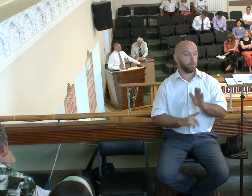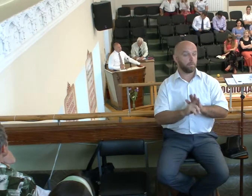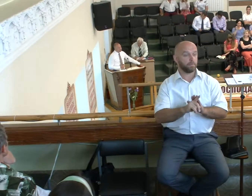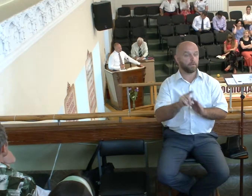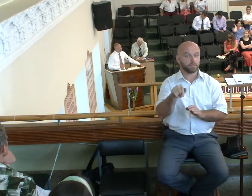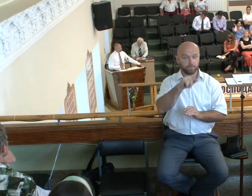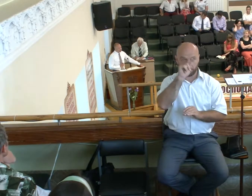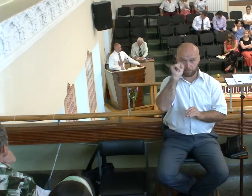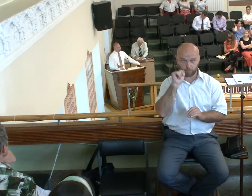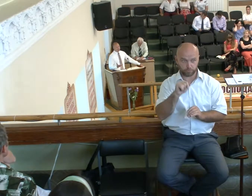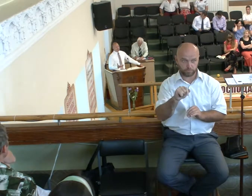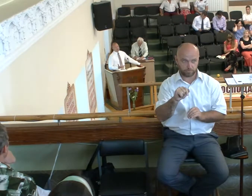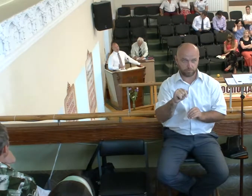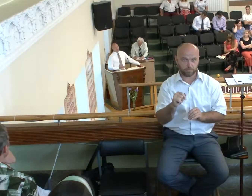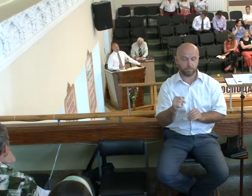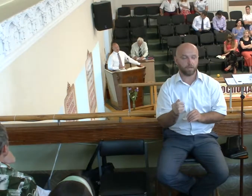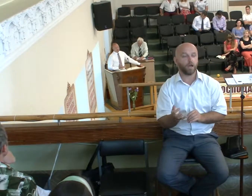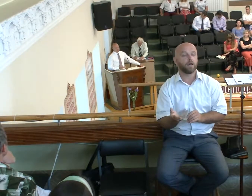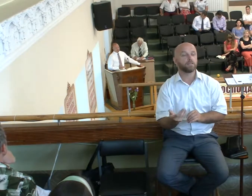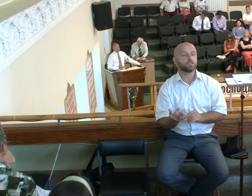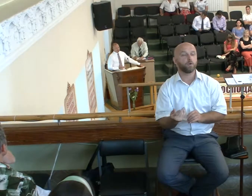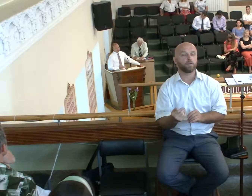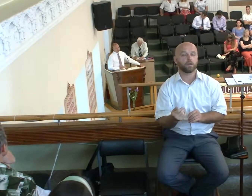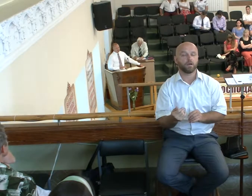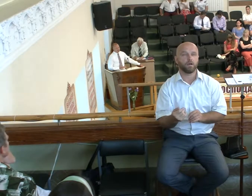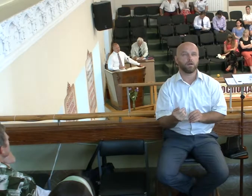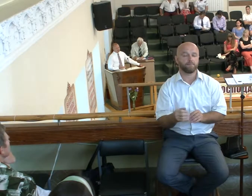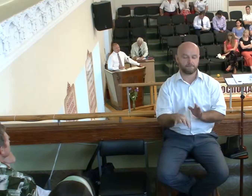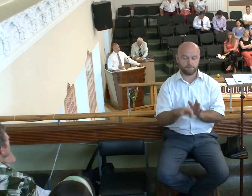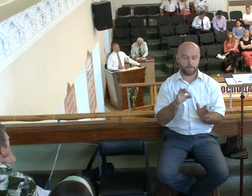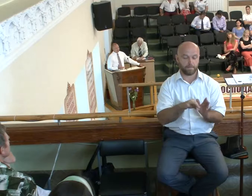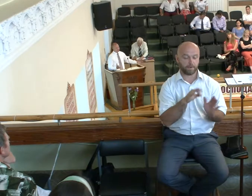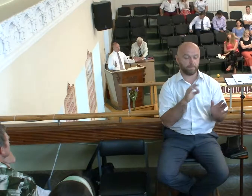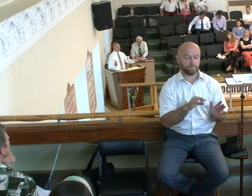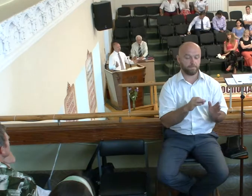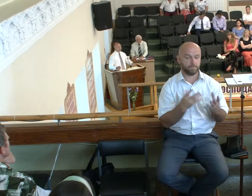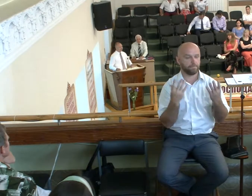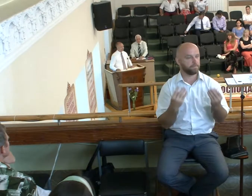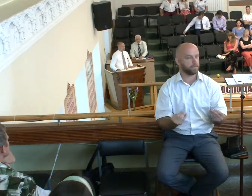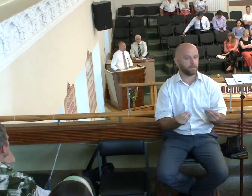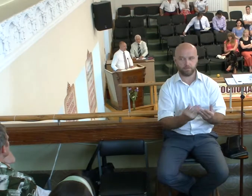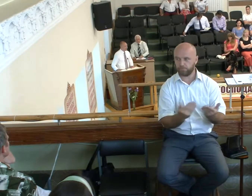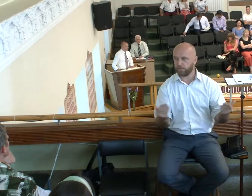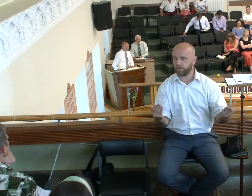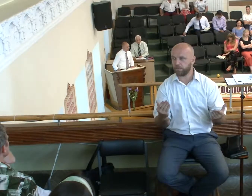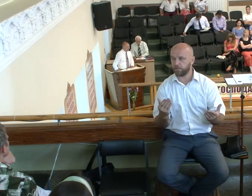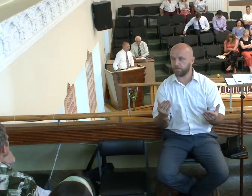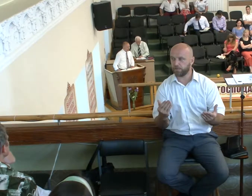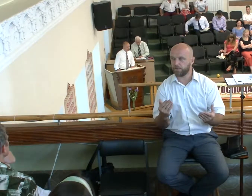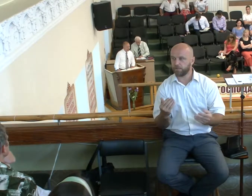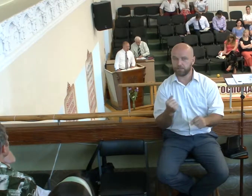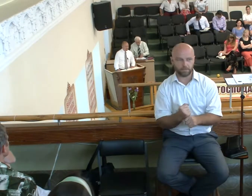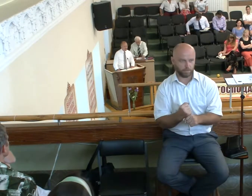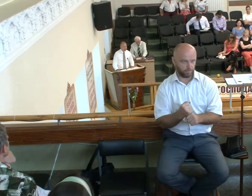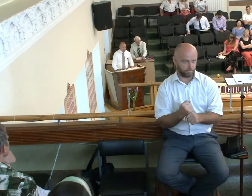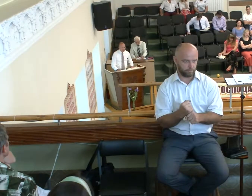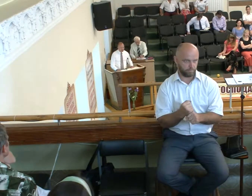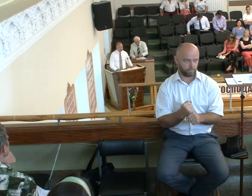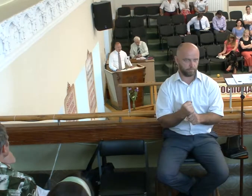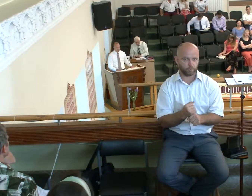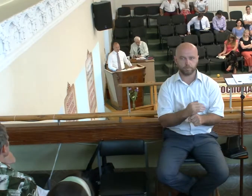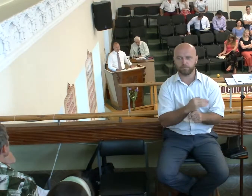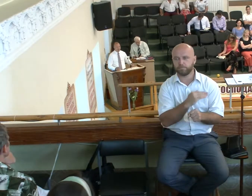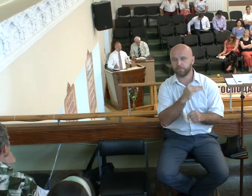всем нам. А сколько выборов в день нам приходится делать? Как вы думаете? Очень много.